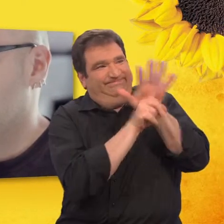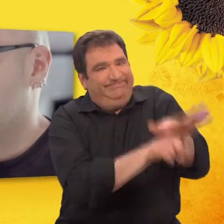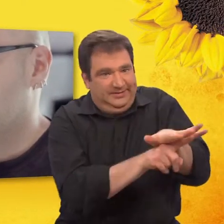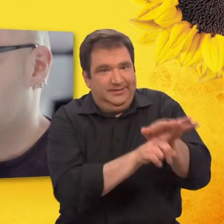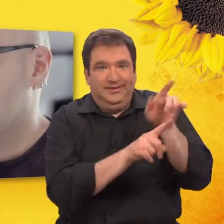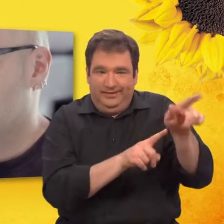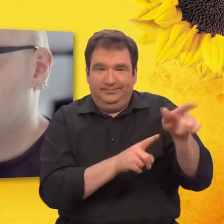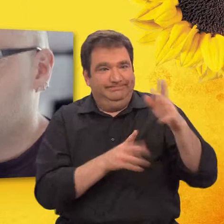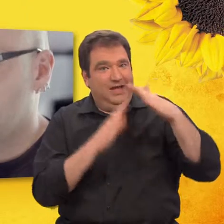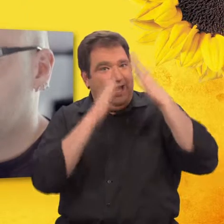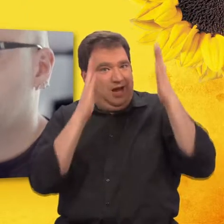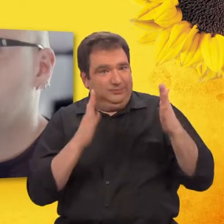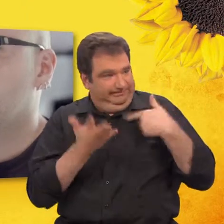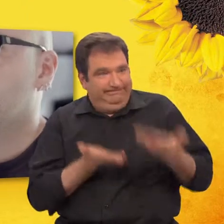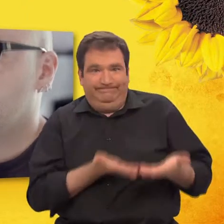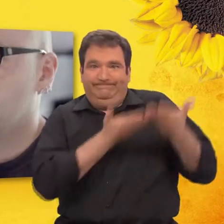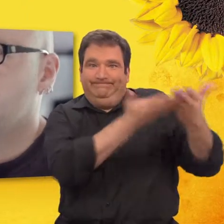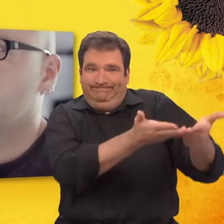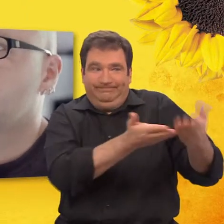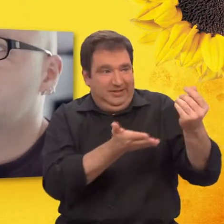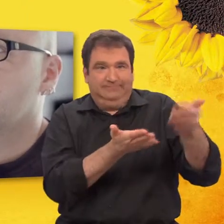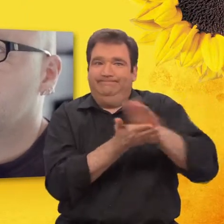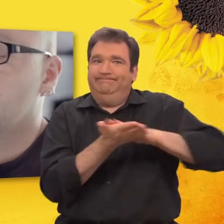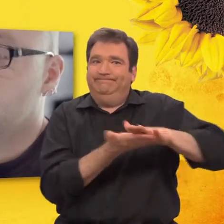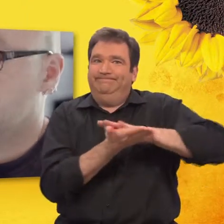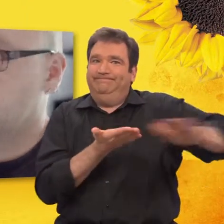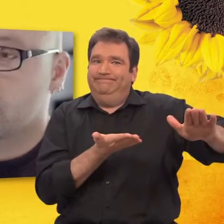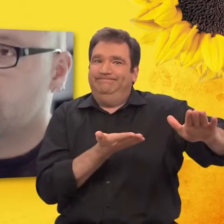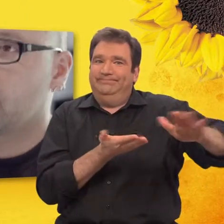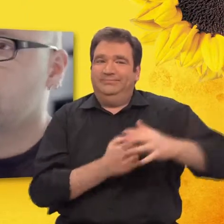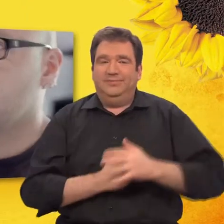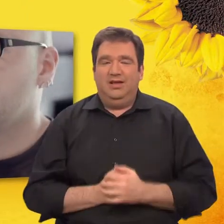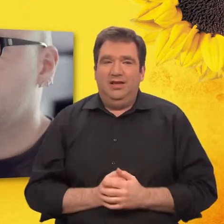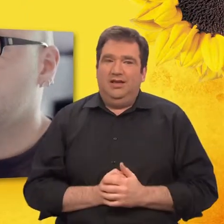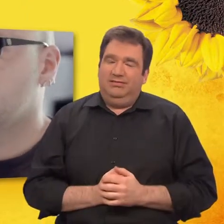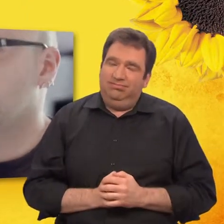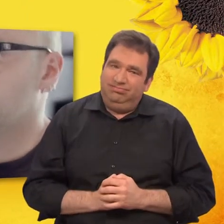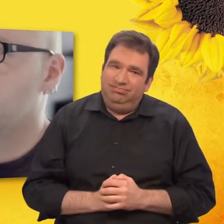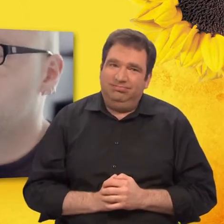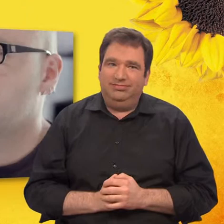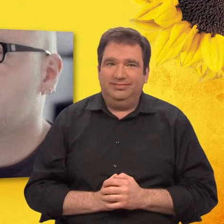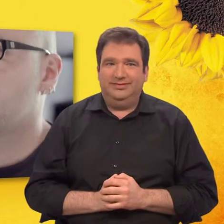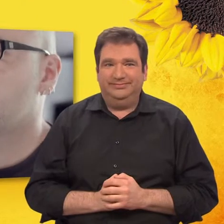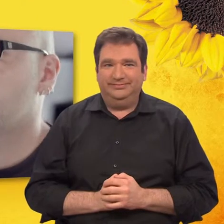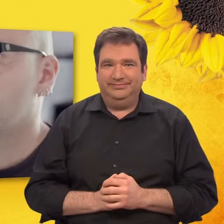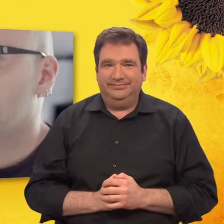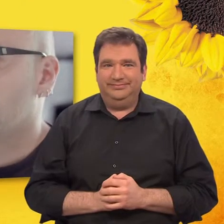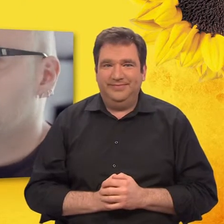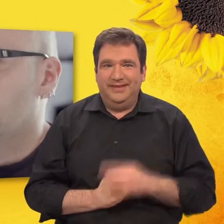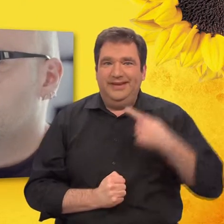conseguimos que el banco aceptara una dación en pago. Que es, pues esto, se quedan con la vivienda y la deuda se queda a